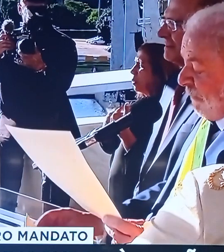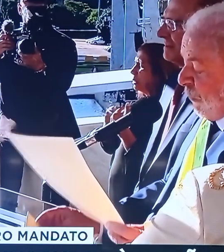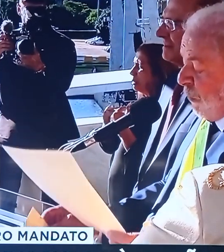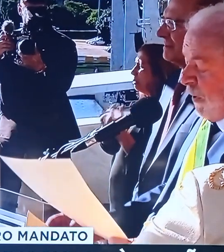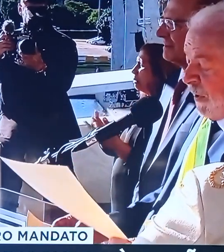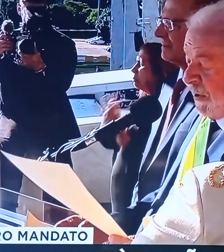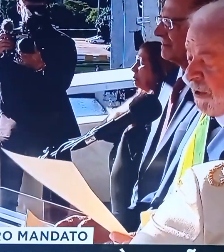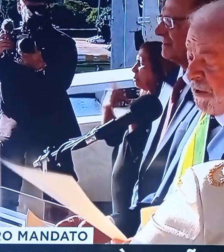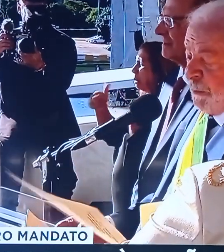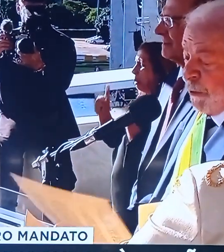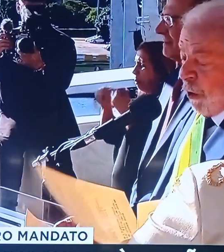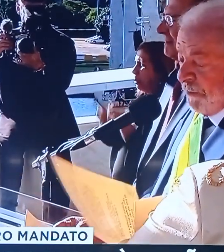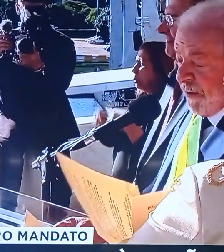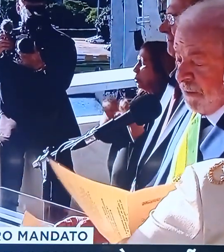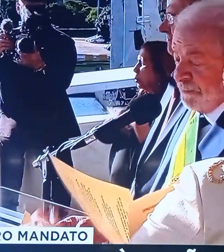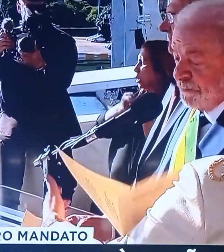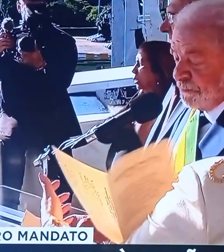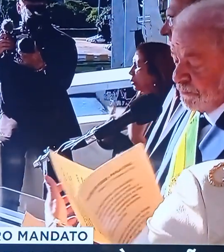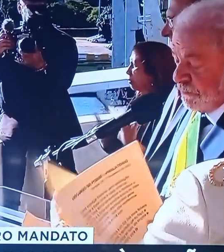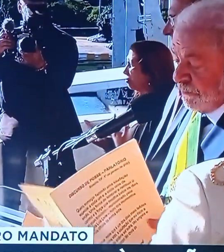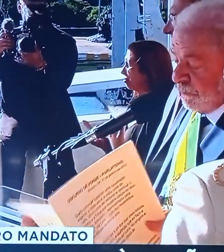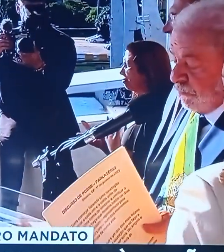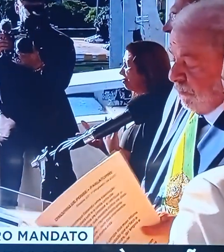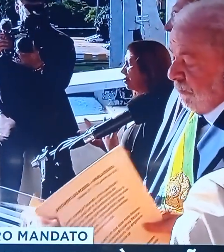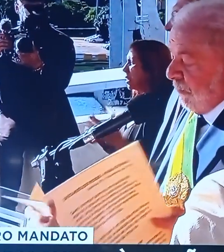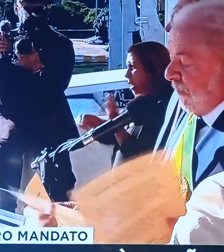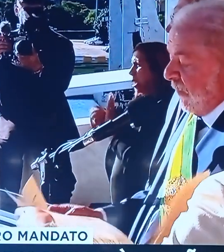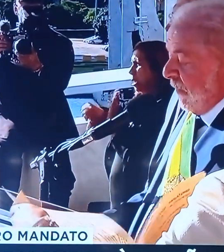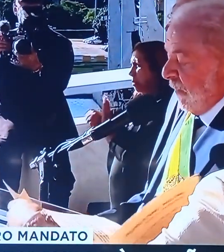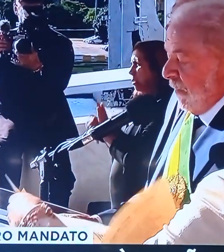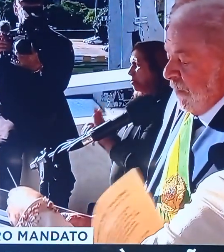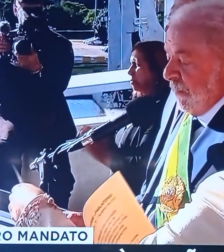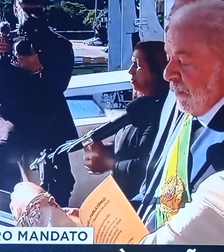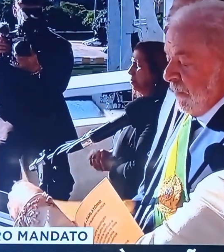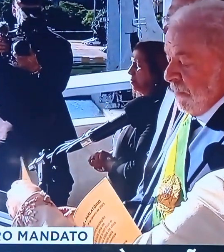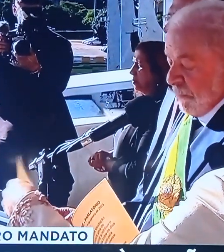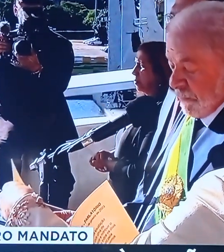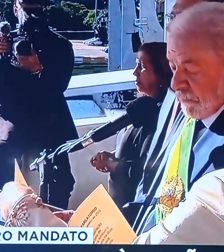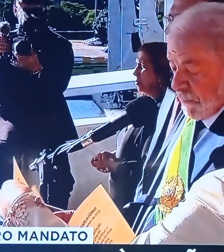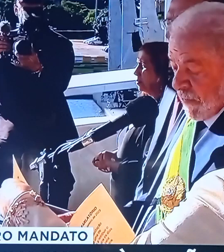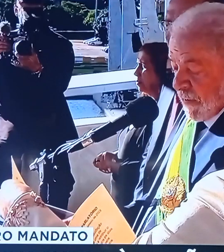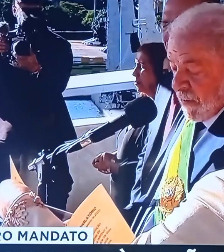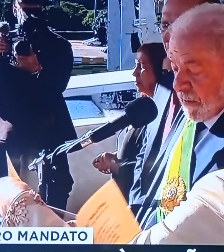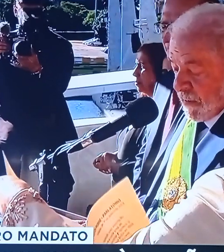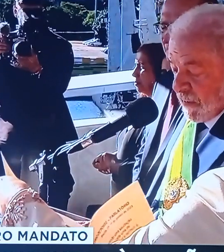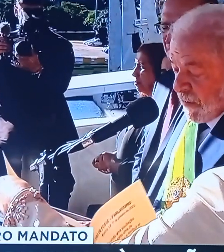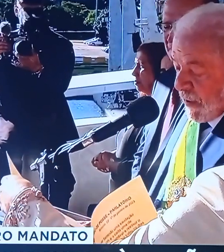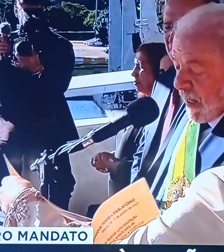irresponsável e criminosa.